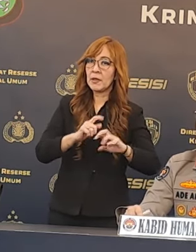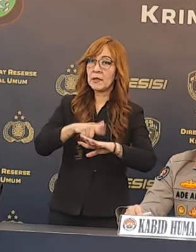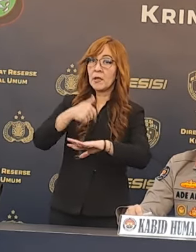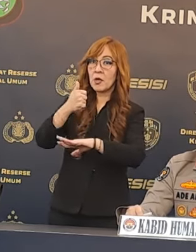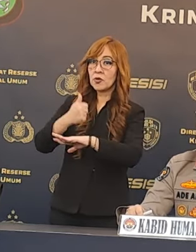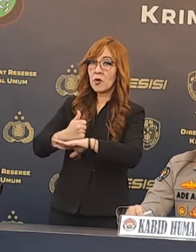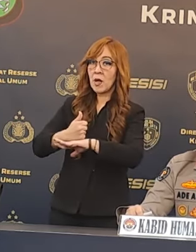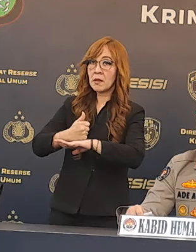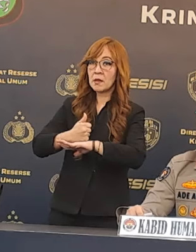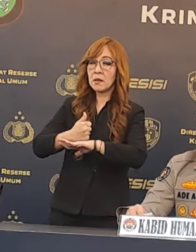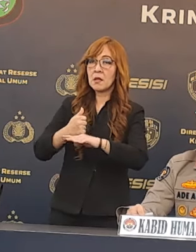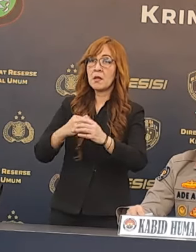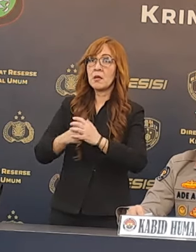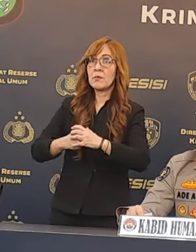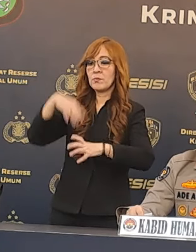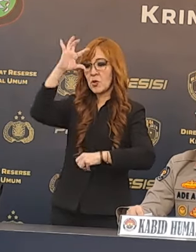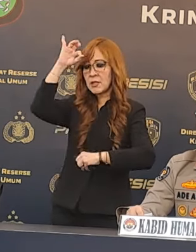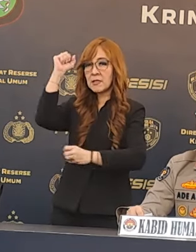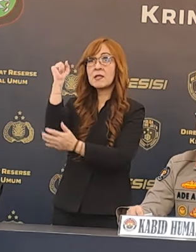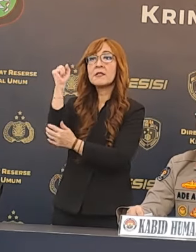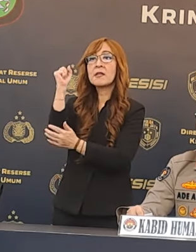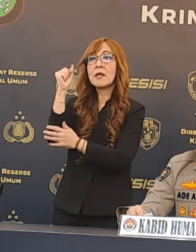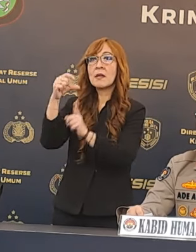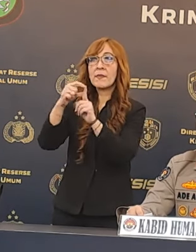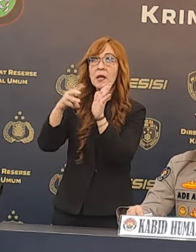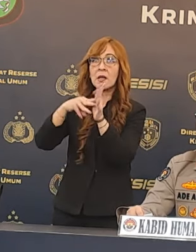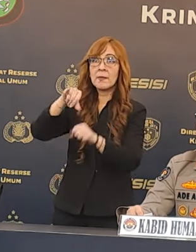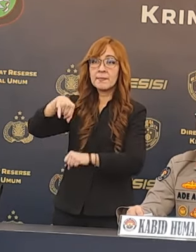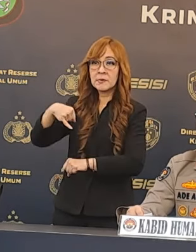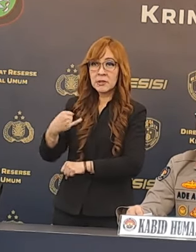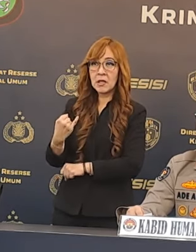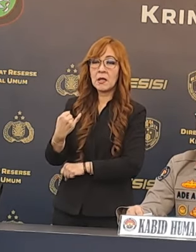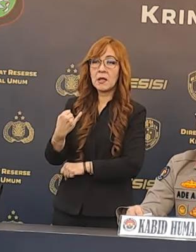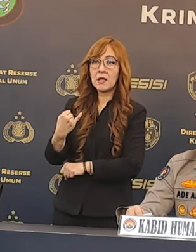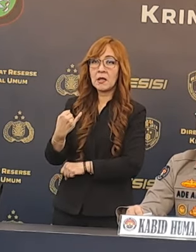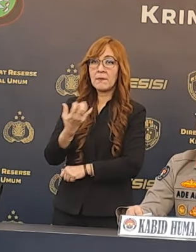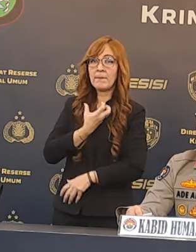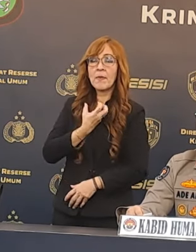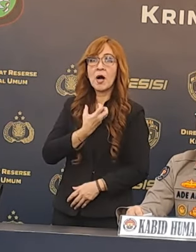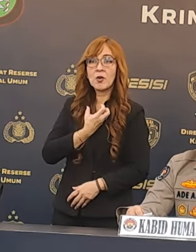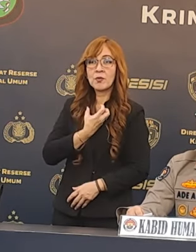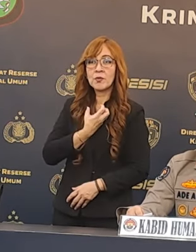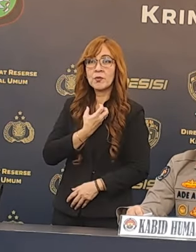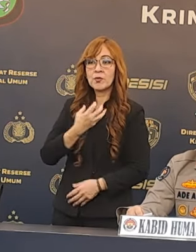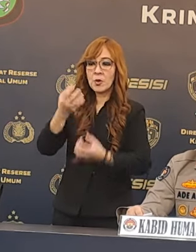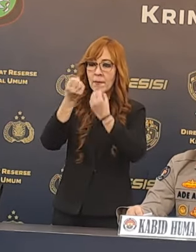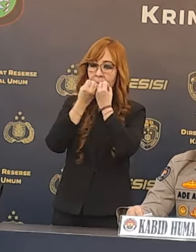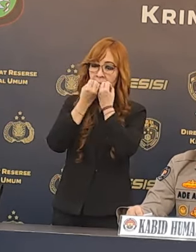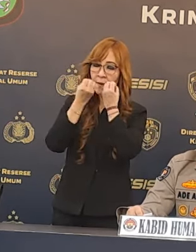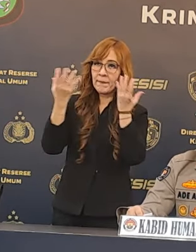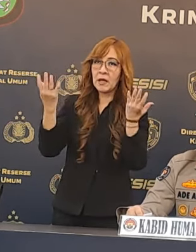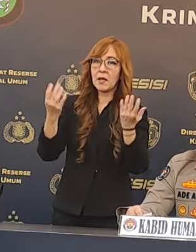Direktorat Reserse Kriminal Umum Polda Metro Jaya akan menyampaikan